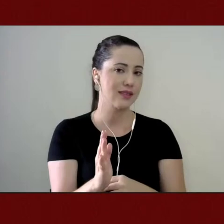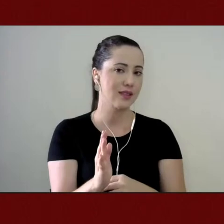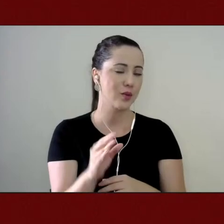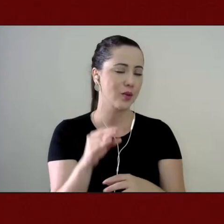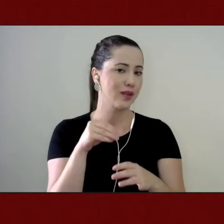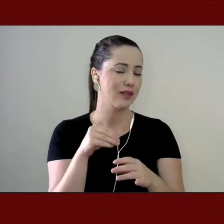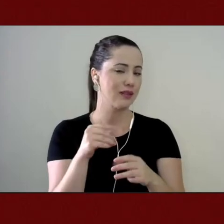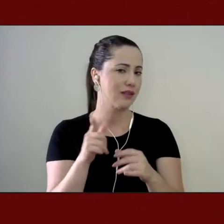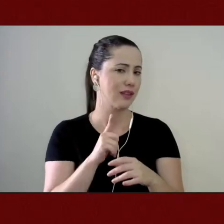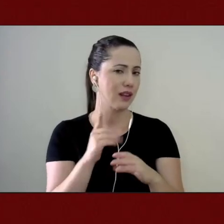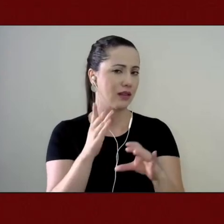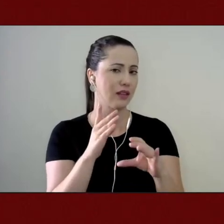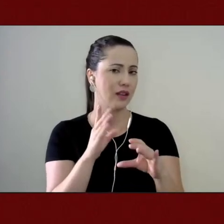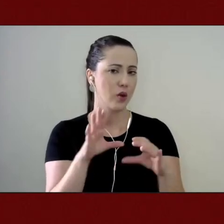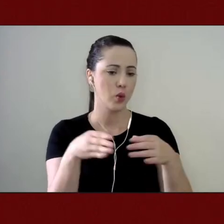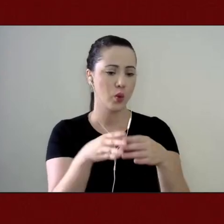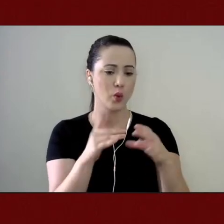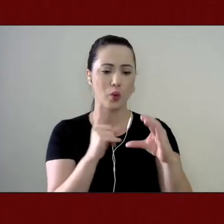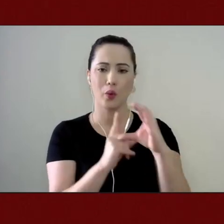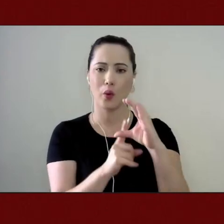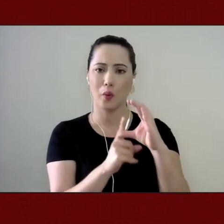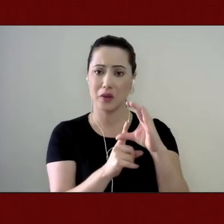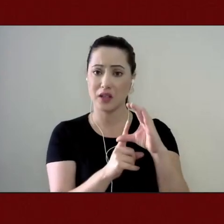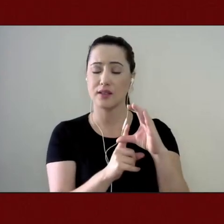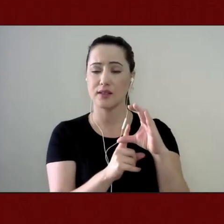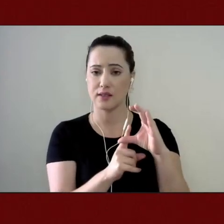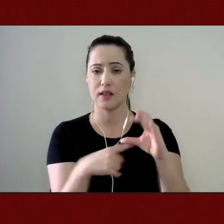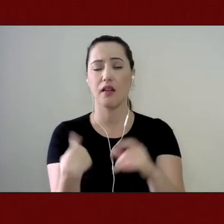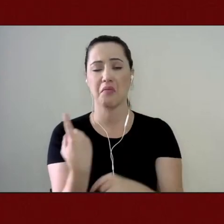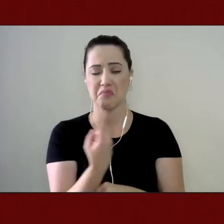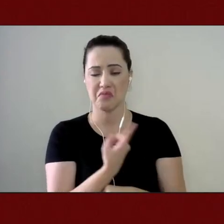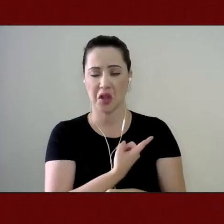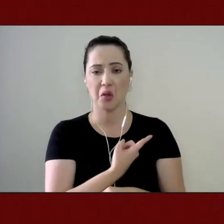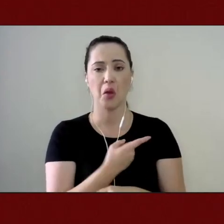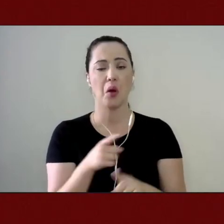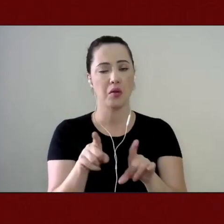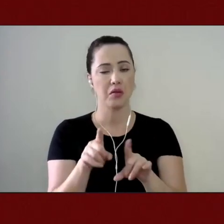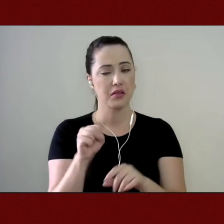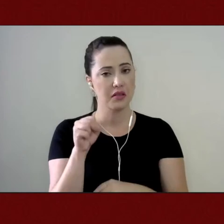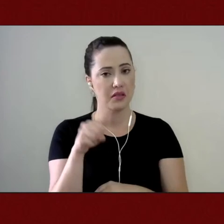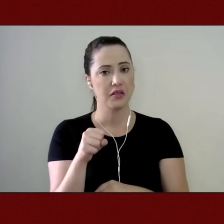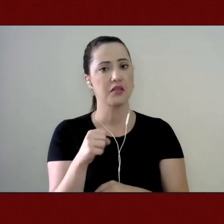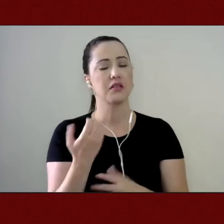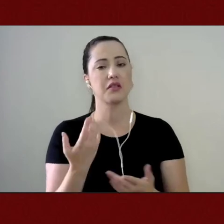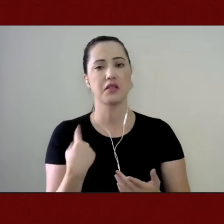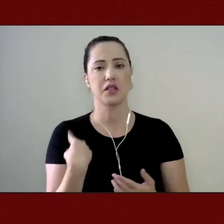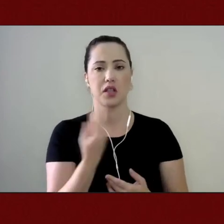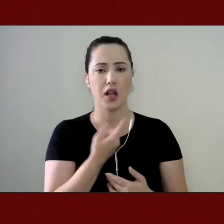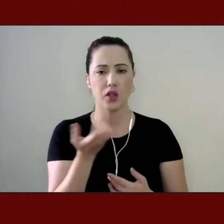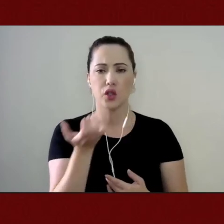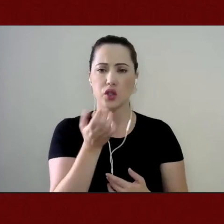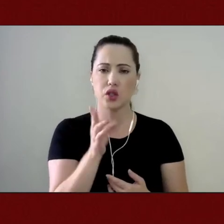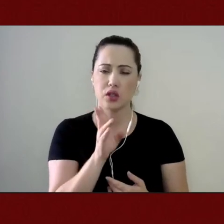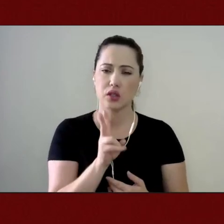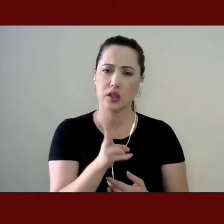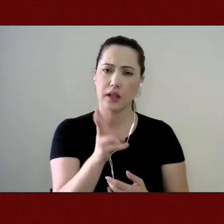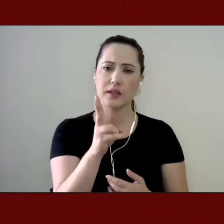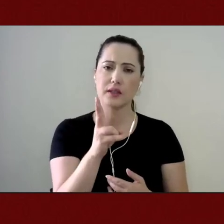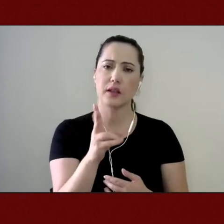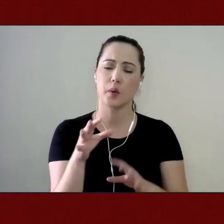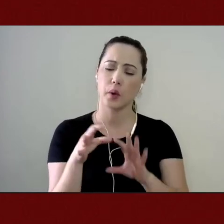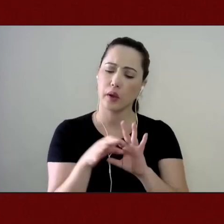Comunista, é mesmo, é uma característica nossa, você buscar conciliação, você buscar a luta, a